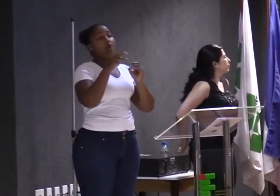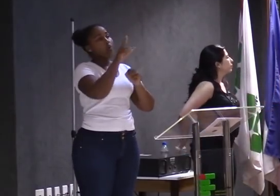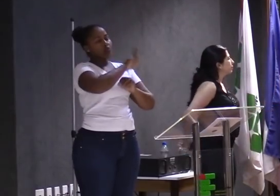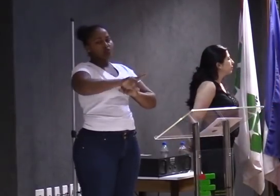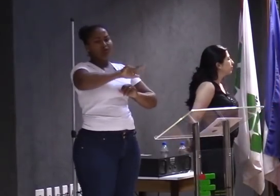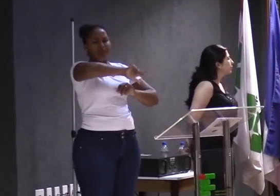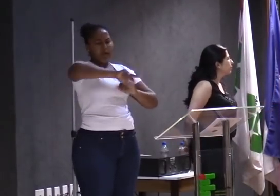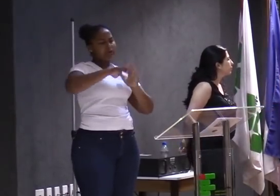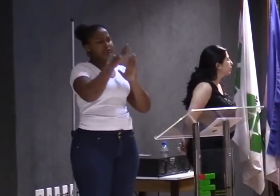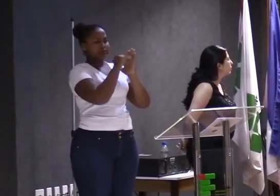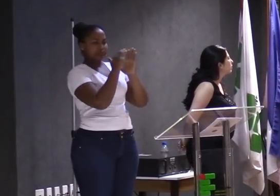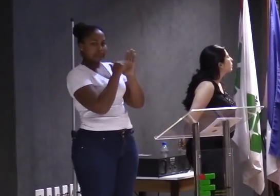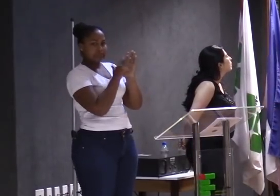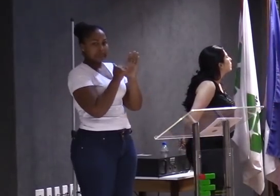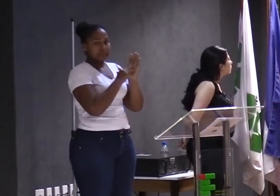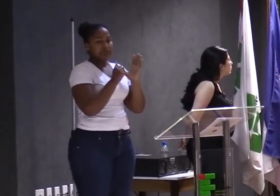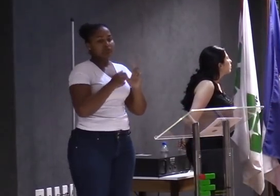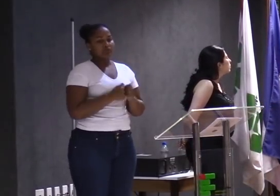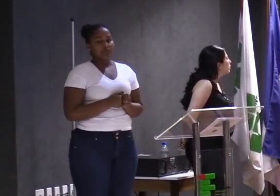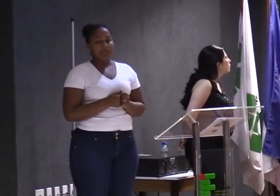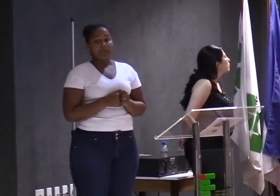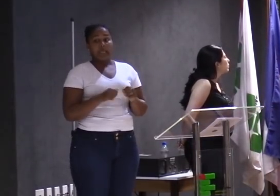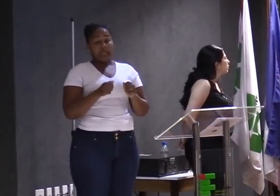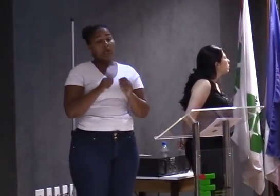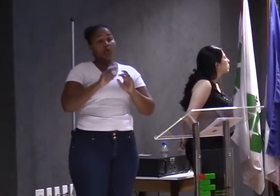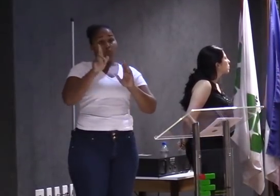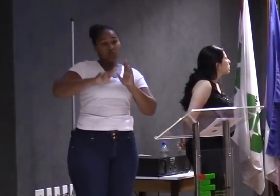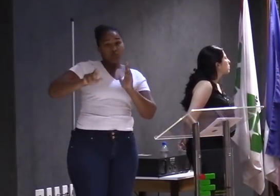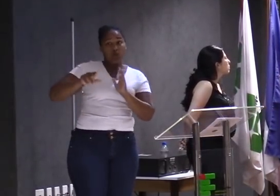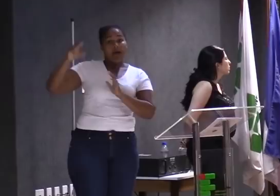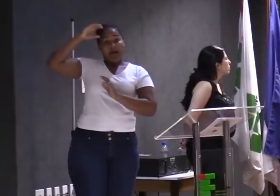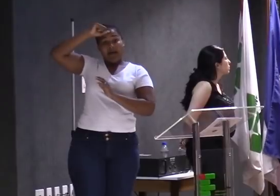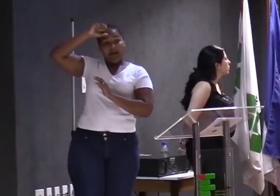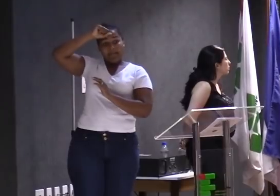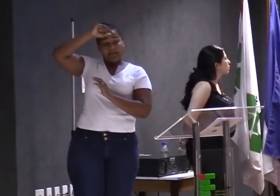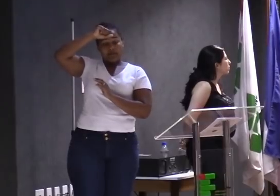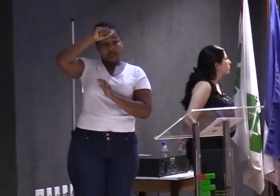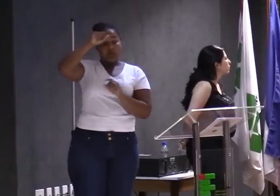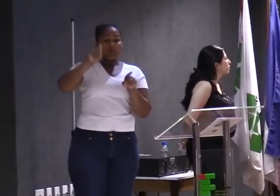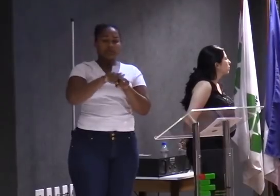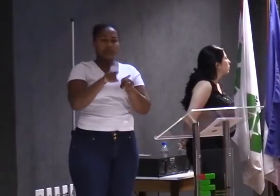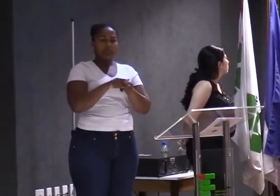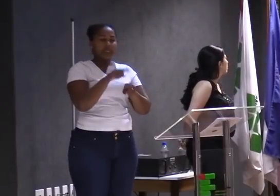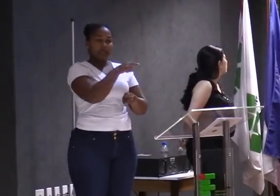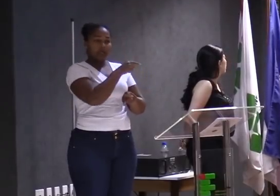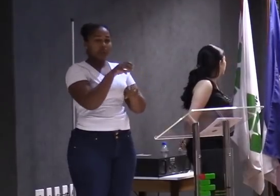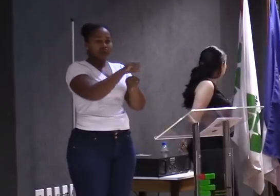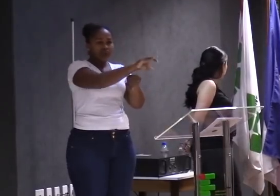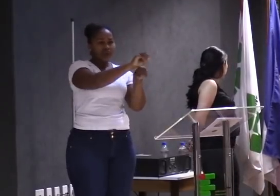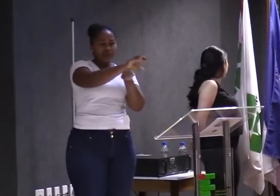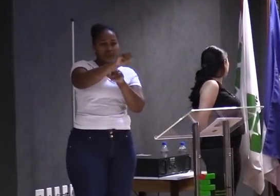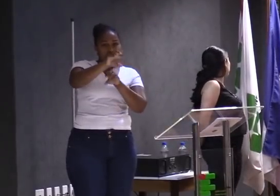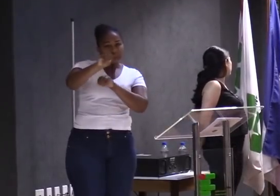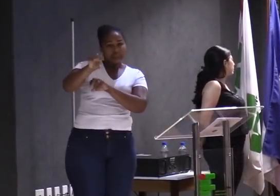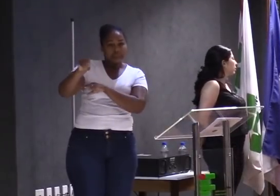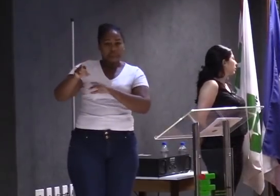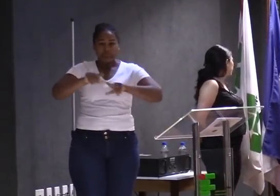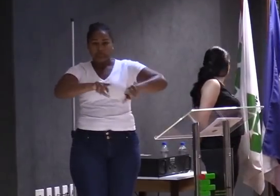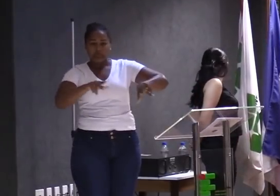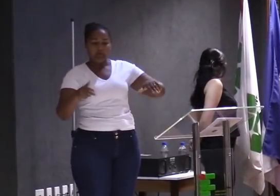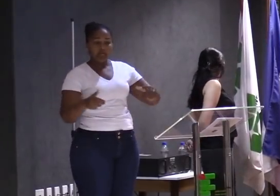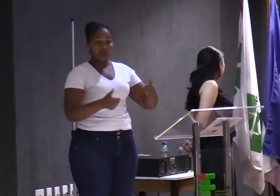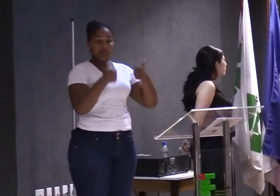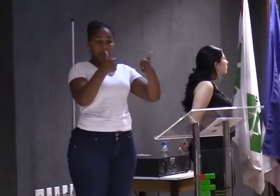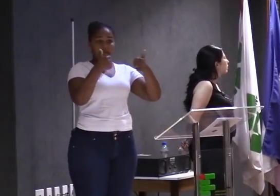né? E o feedback que eu tive dos alunos foi maravilhoso, né? Porque eu saí muito do Teacher Center, que é professor sentado,